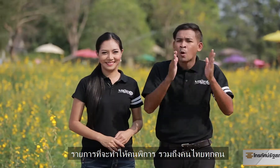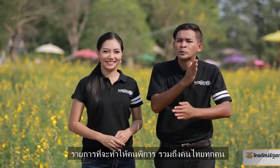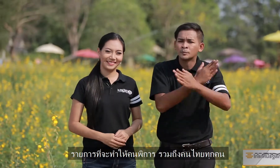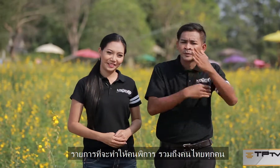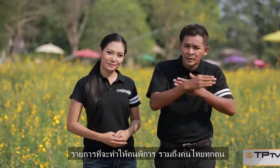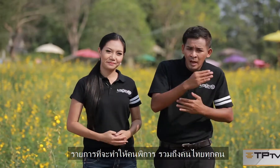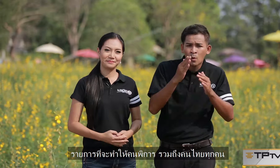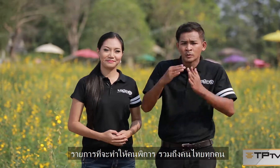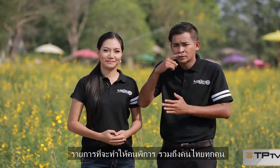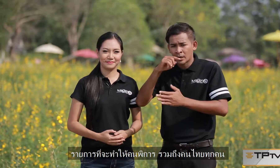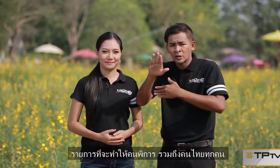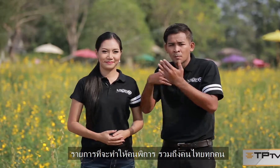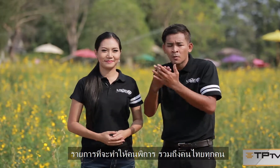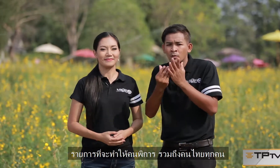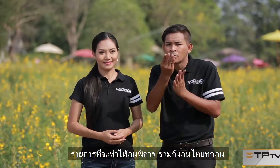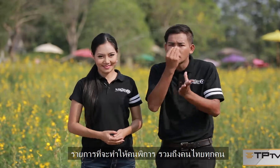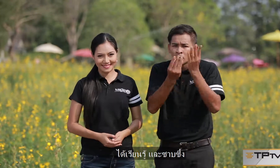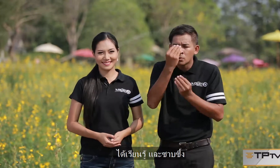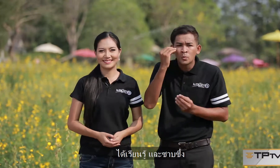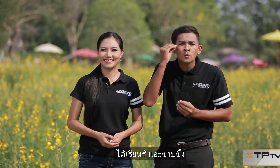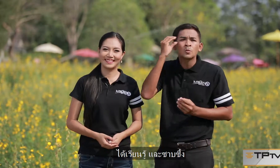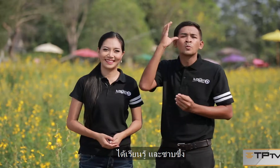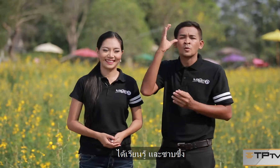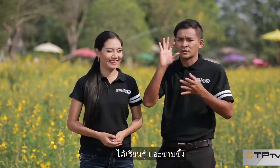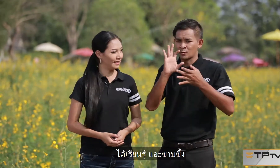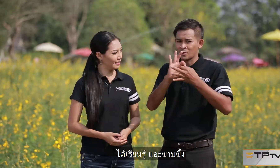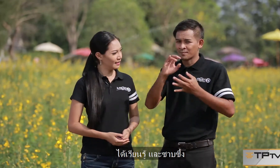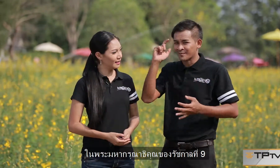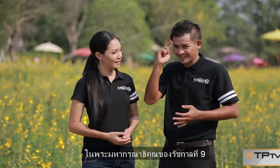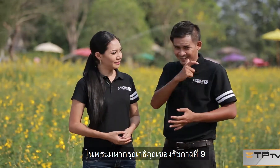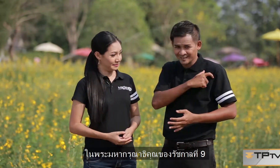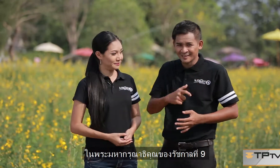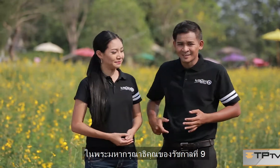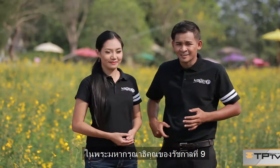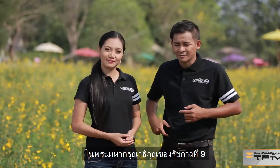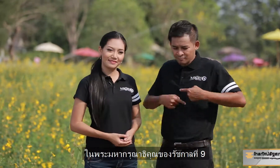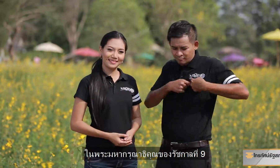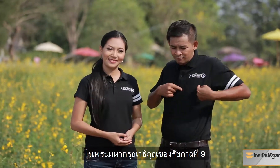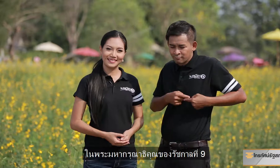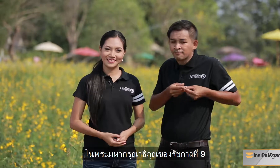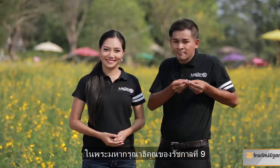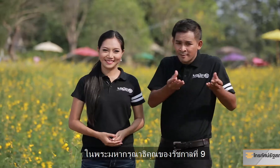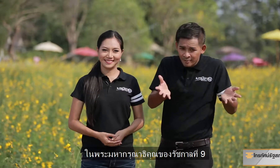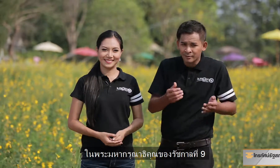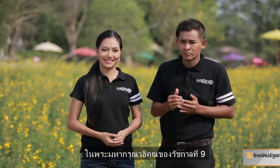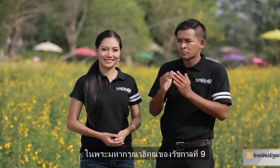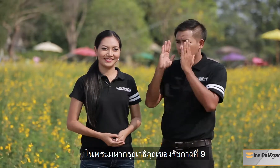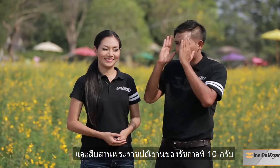ำให้คนพิการรวมถึงคนไทยทุกคนได้เรียนรู้และซาบซึ้งในพระมหากรุณาธิคุณของรัชกาลที่9